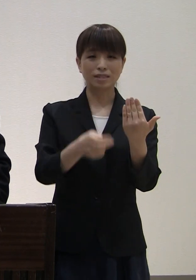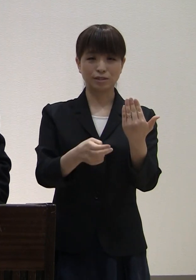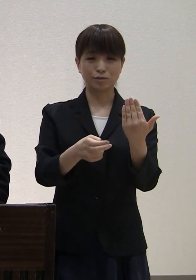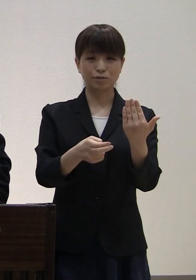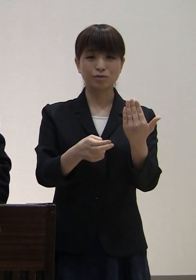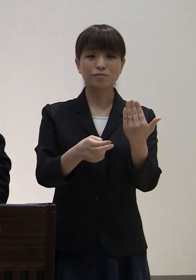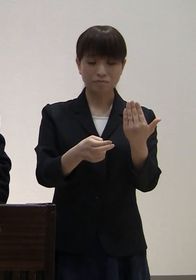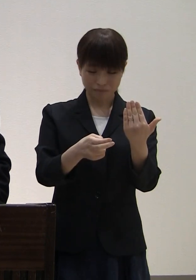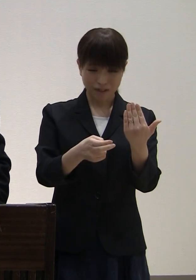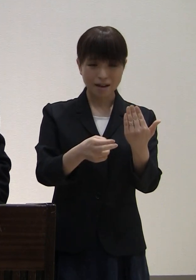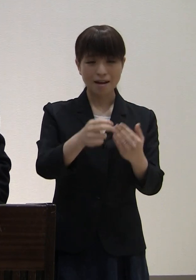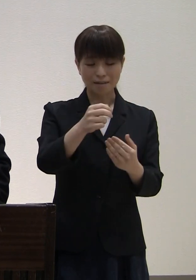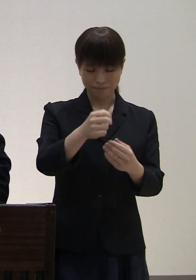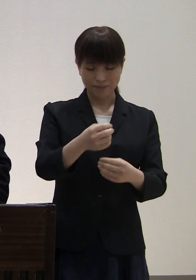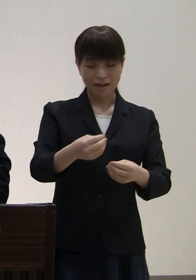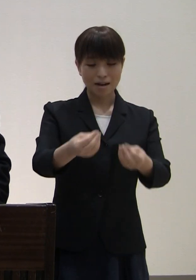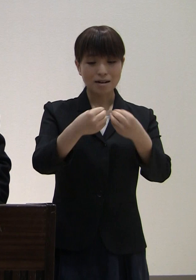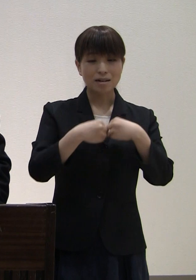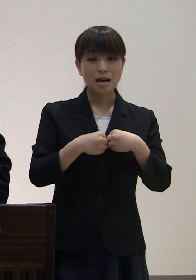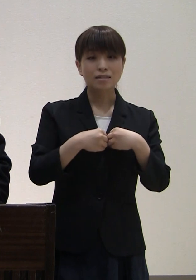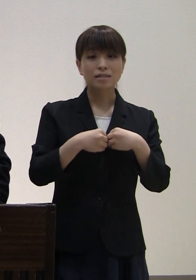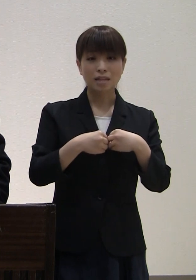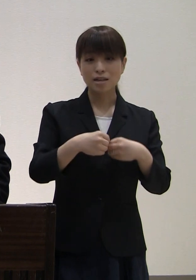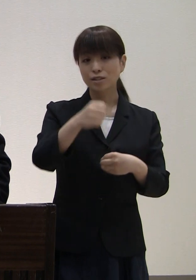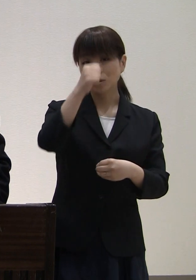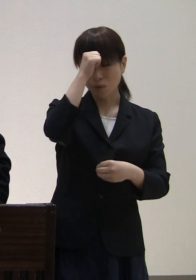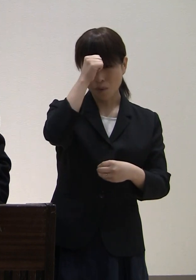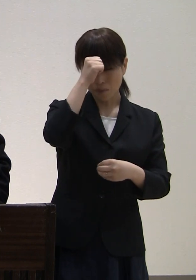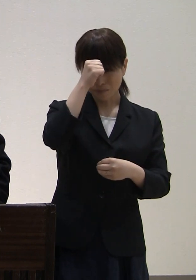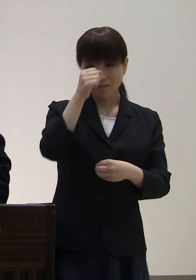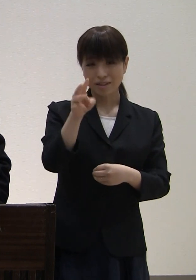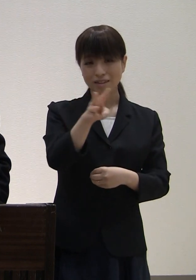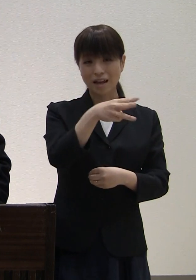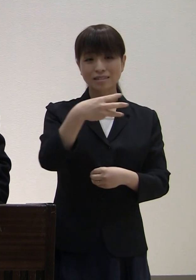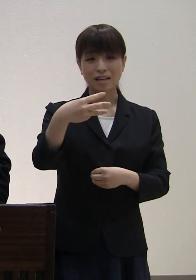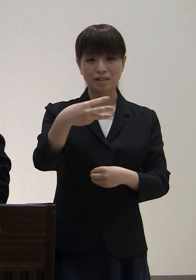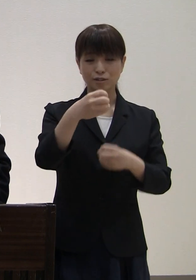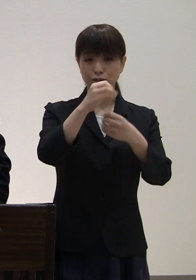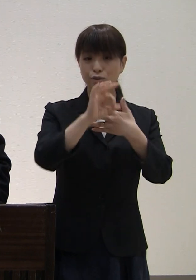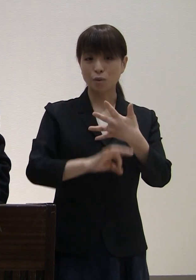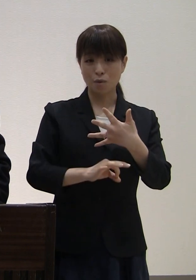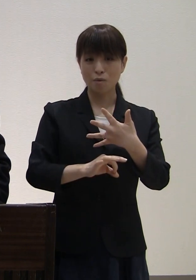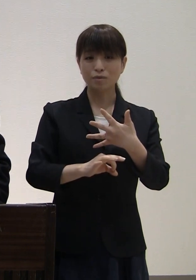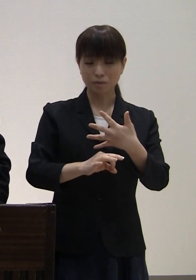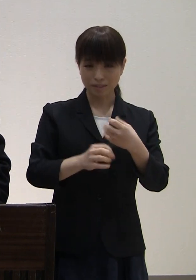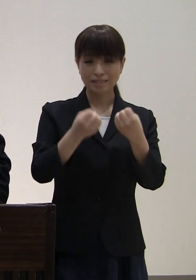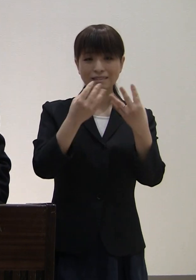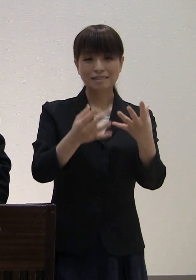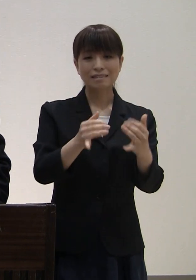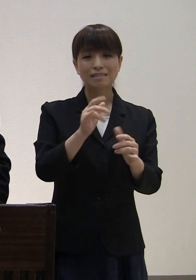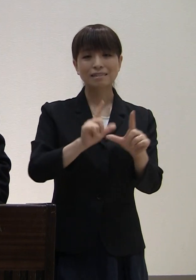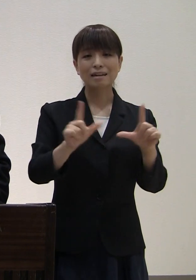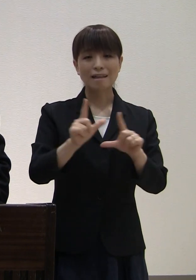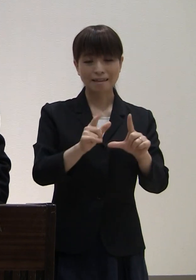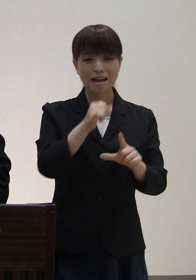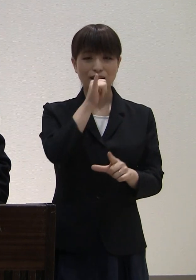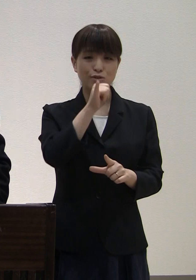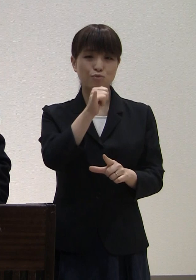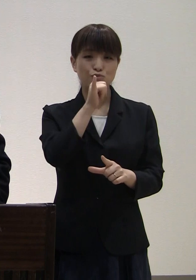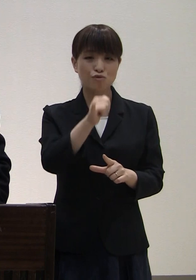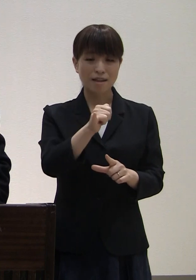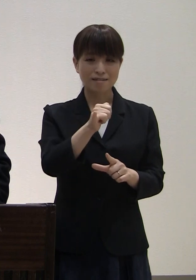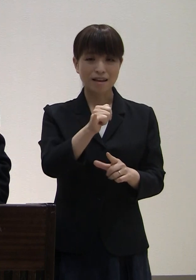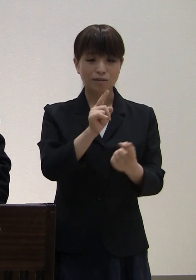法第3条及び新型インフルエンザ等対策特別措置法第3条及